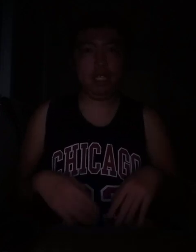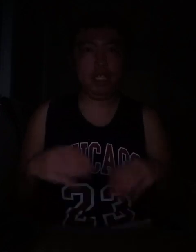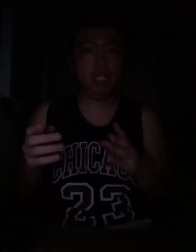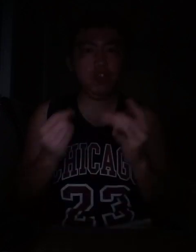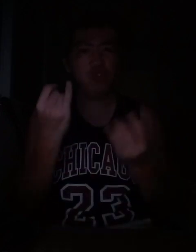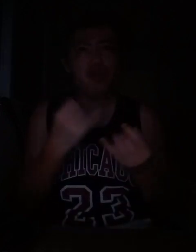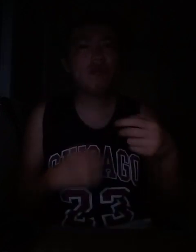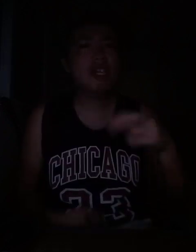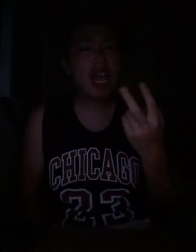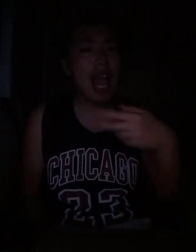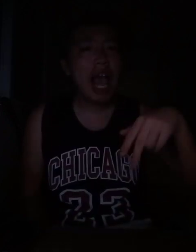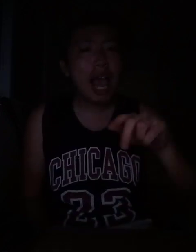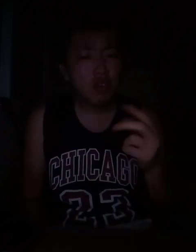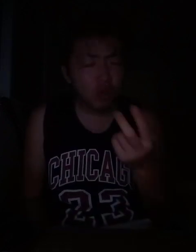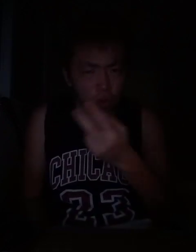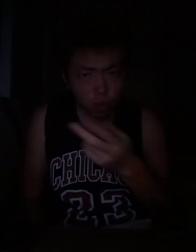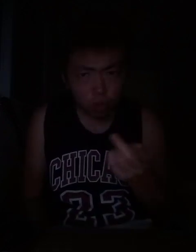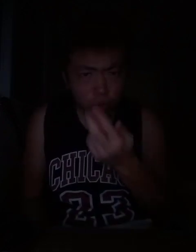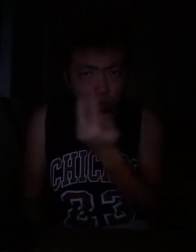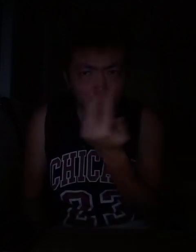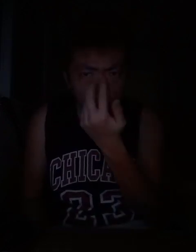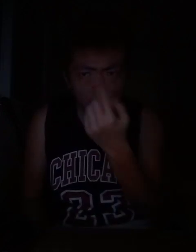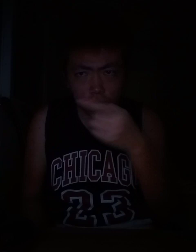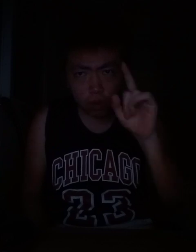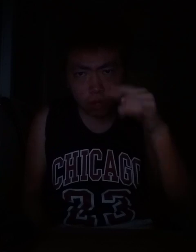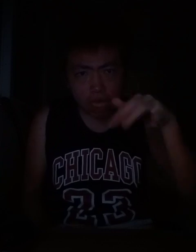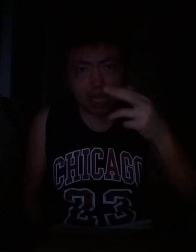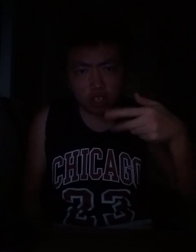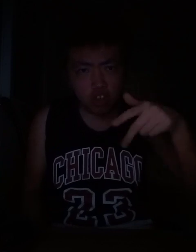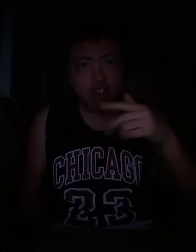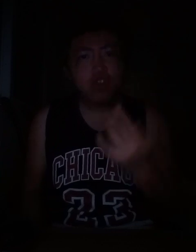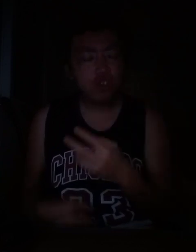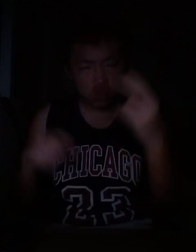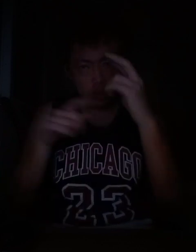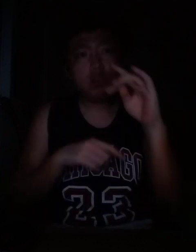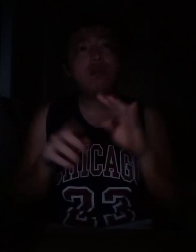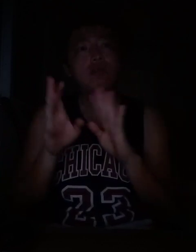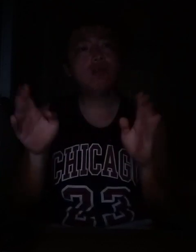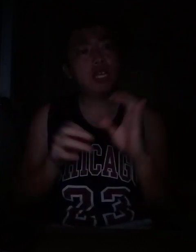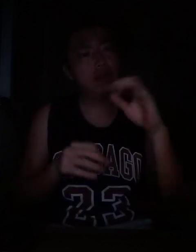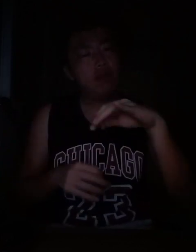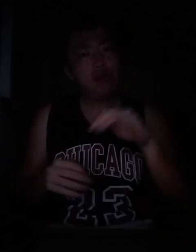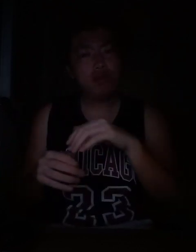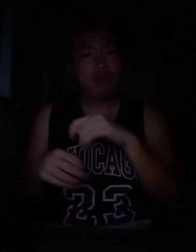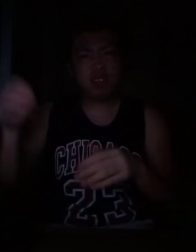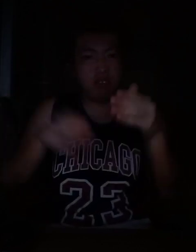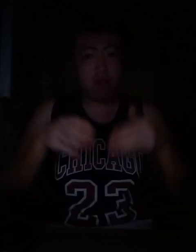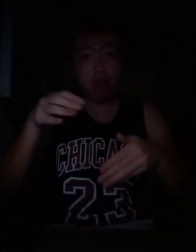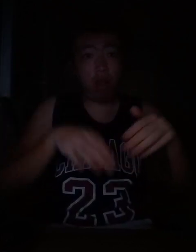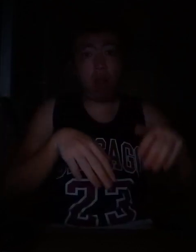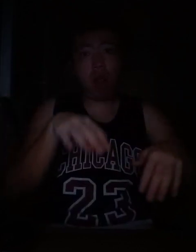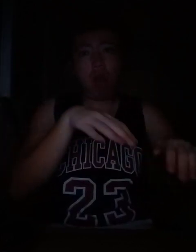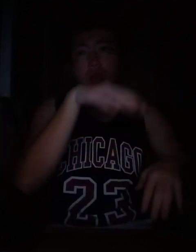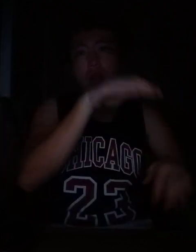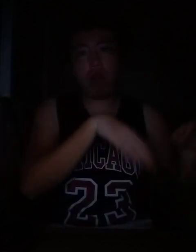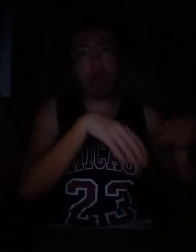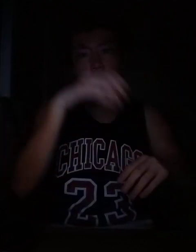짚어줍니다. 제6호 태풍 카눈의 모습입니다. 현재는 시속 10km, 성인이 천천히 뛰는 속도 정도로 느린데 점점